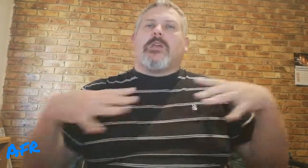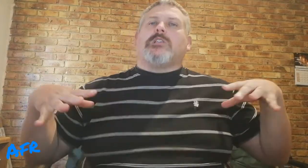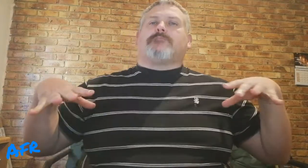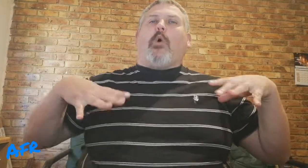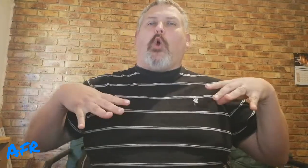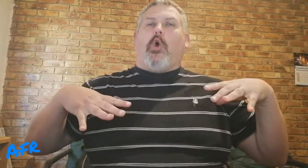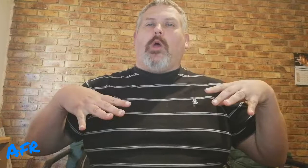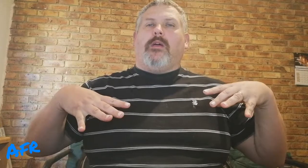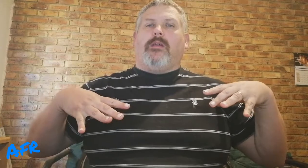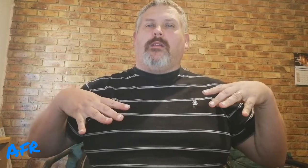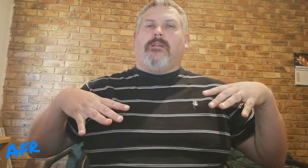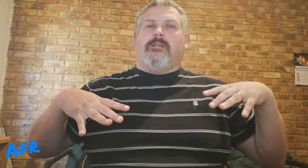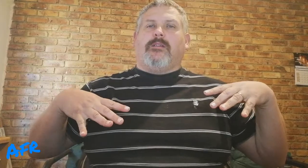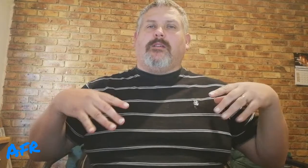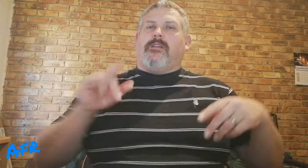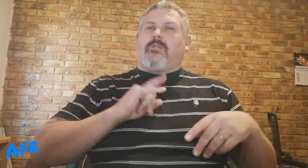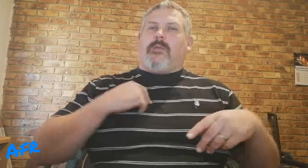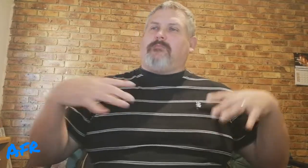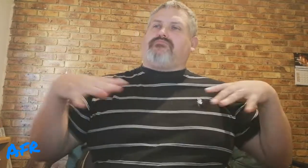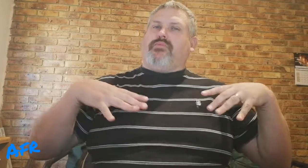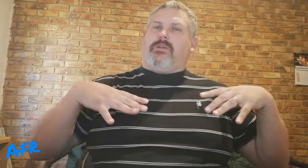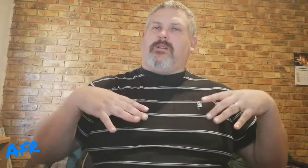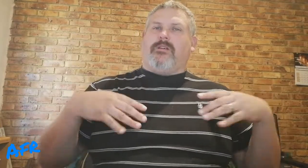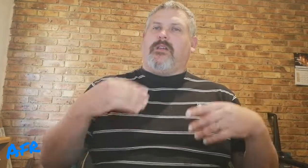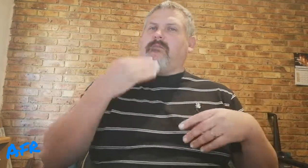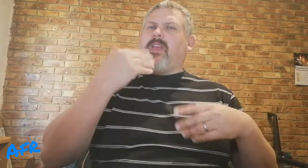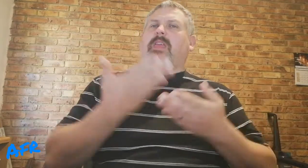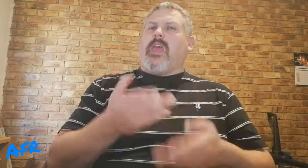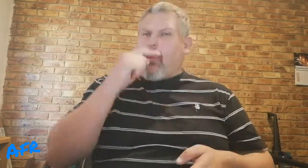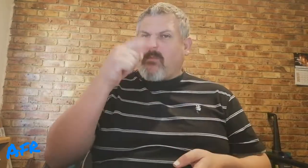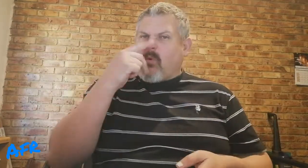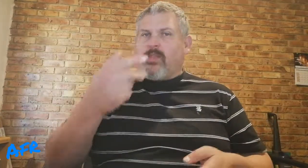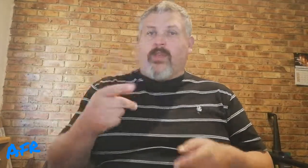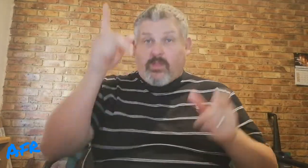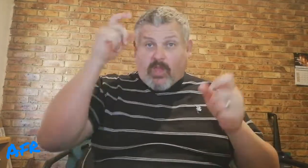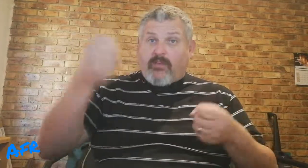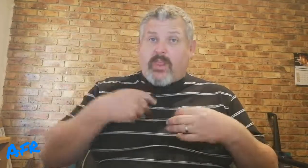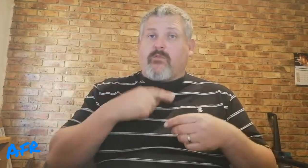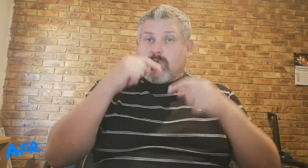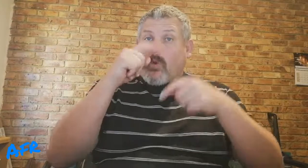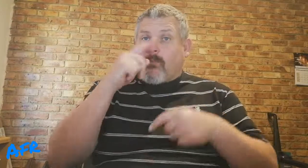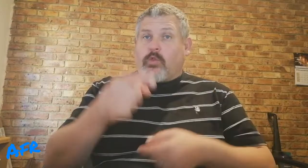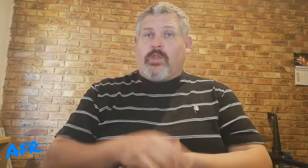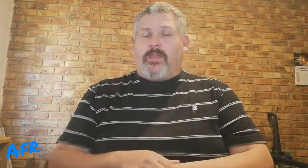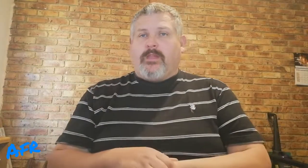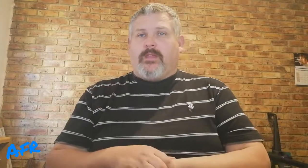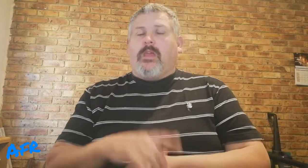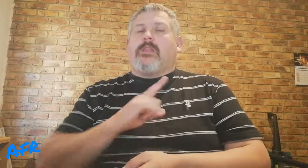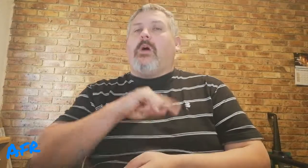So, spog, kom aan, die gee hoogmoed, die wil gee vir ons hoogmoed. Daarom